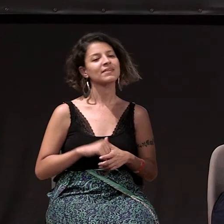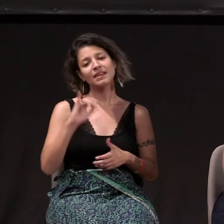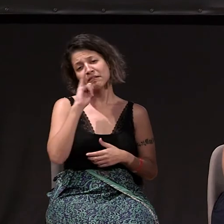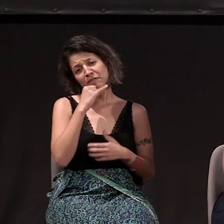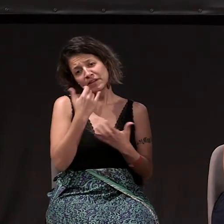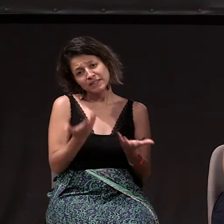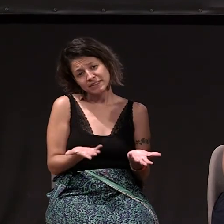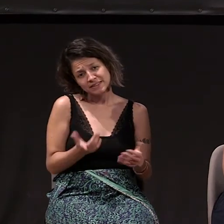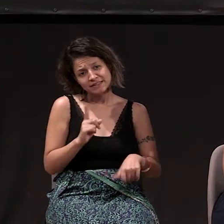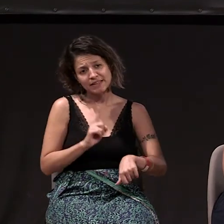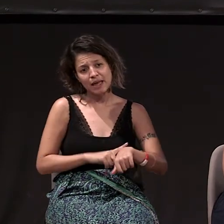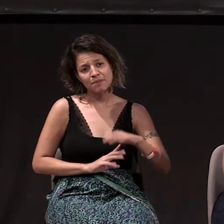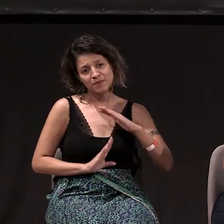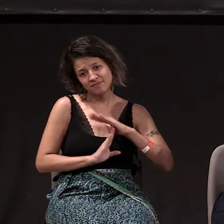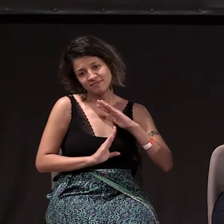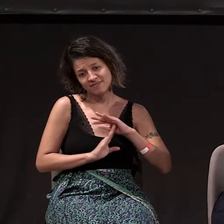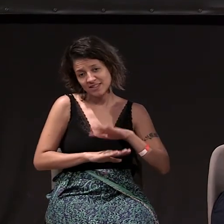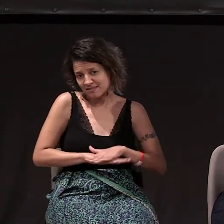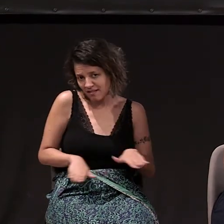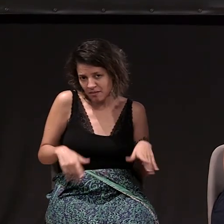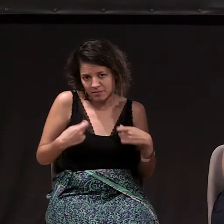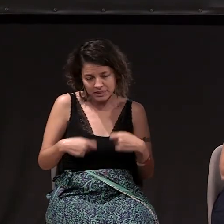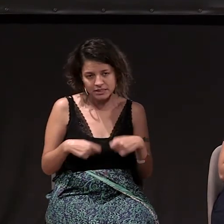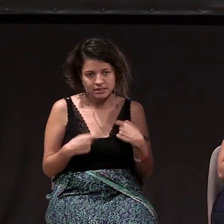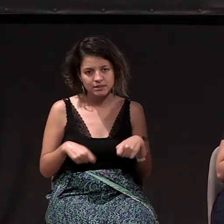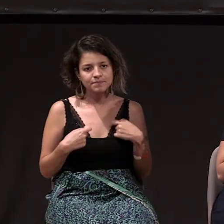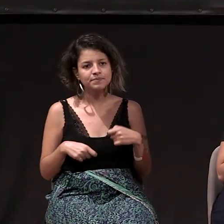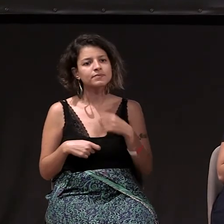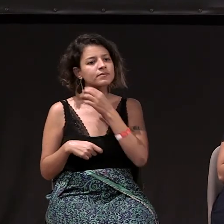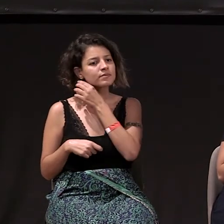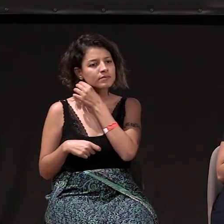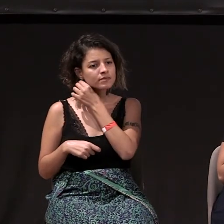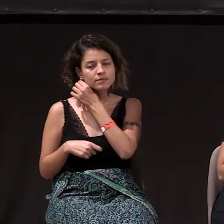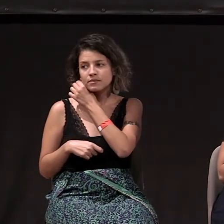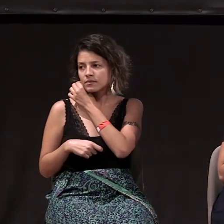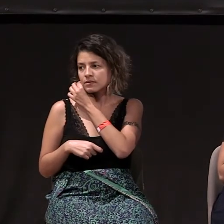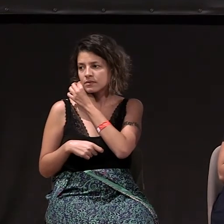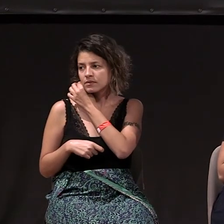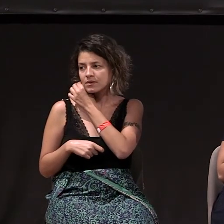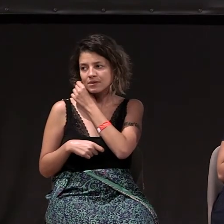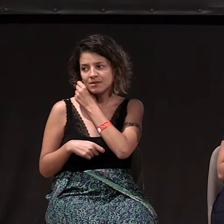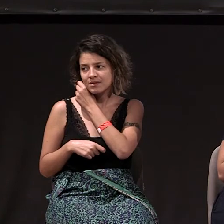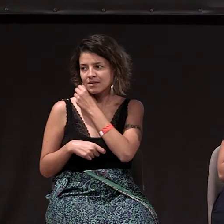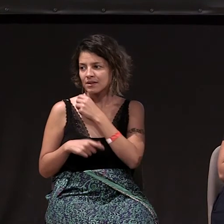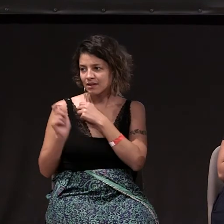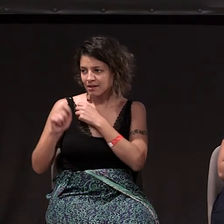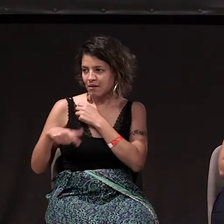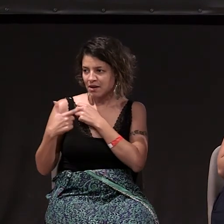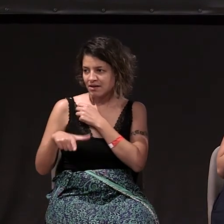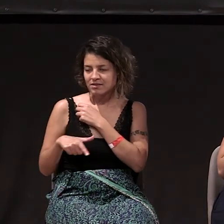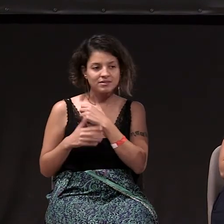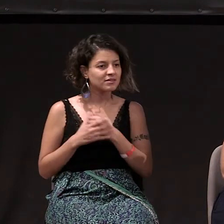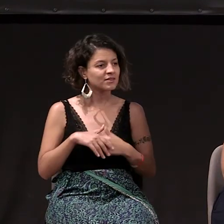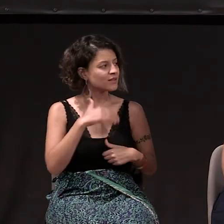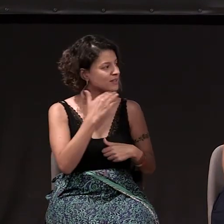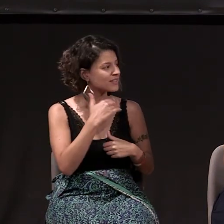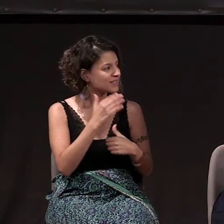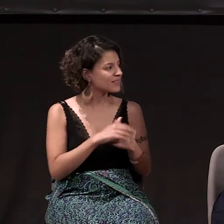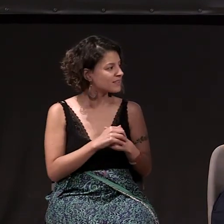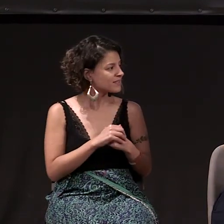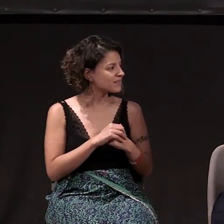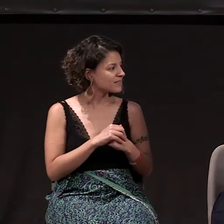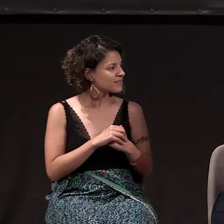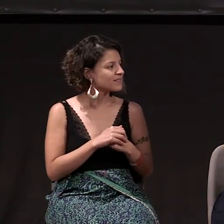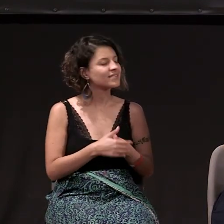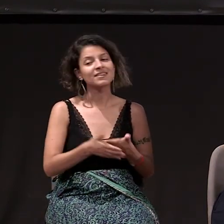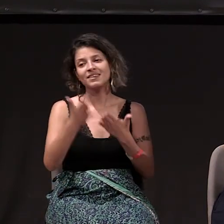Infelizmente, nosso tempo já terminou e a gente vai ter que encerrar. Dá tempo para mais uma rodada ou não? Não? Tá bom.